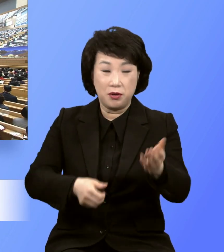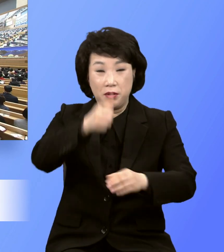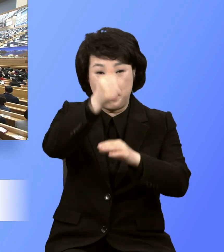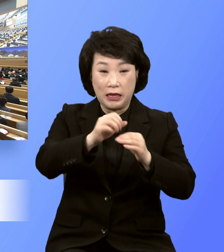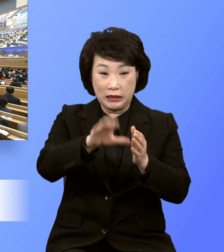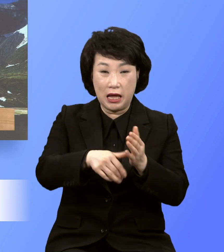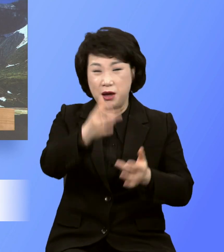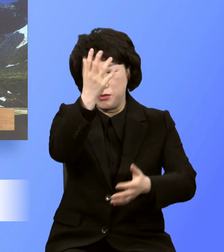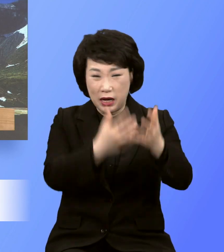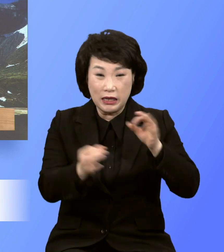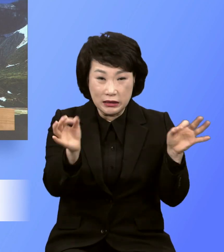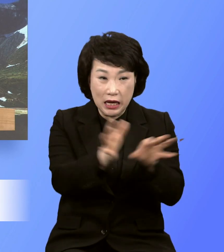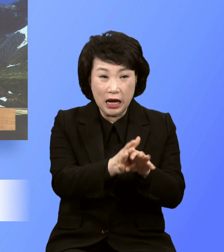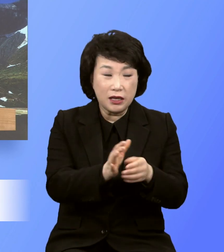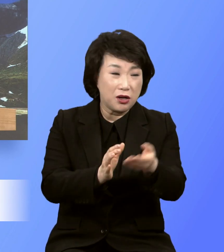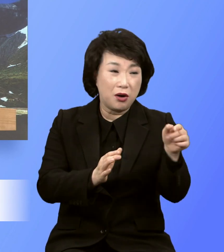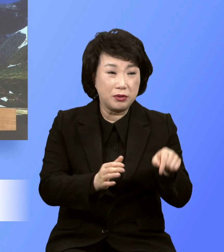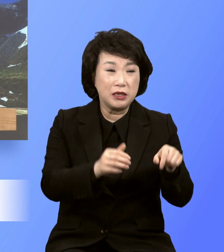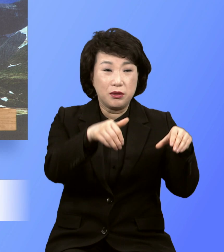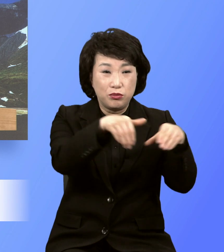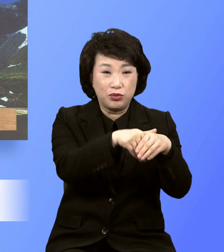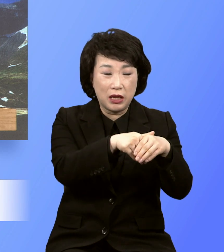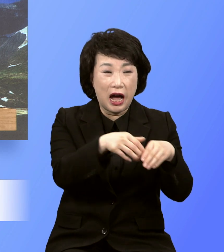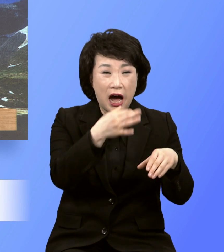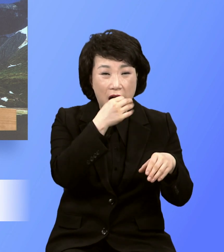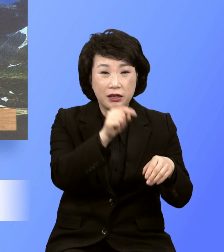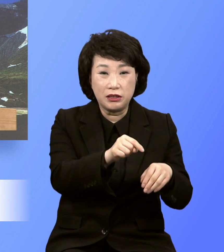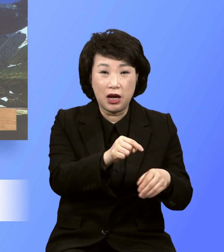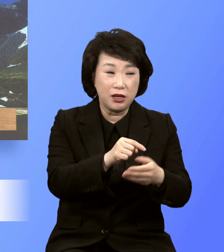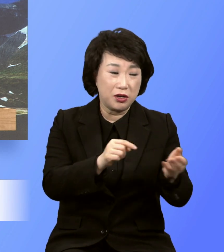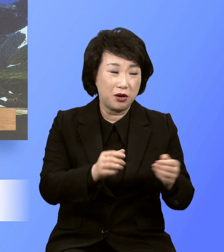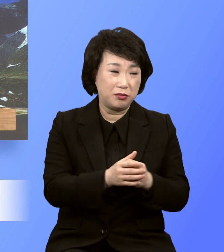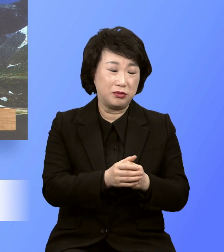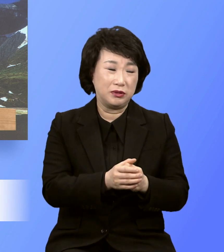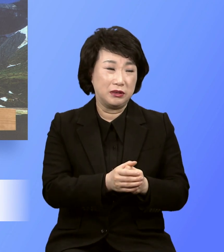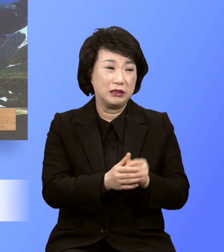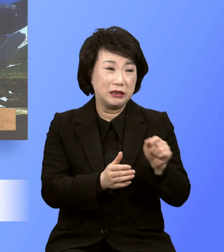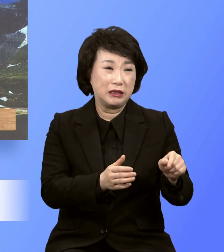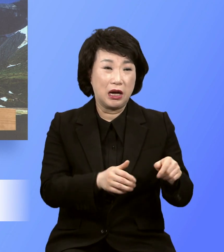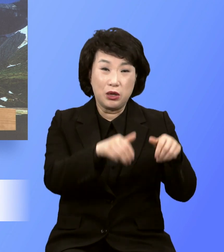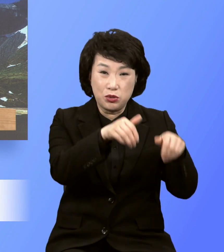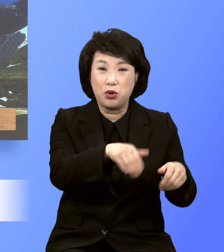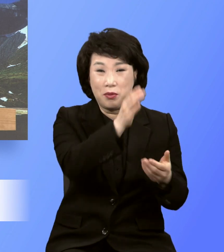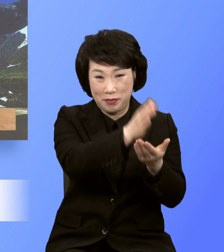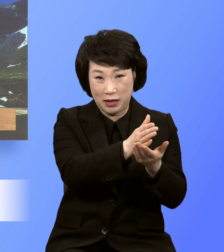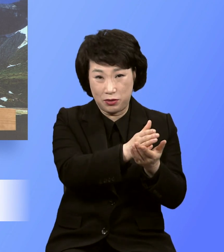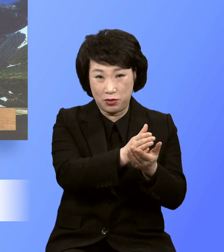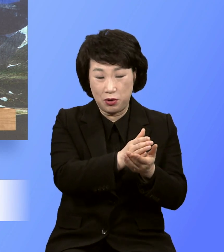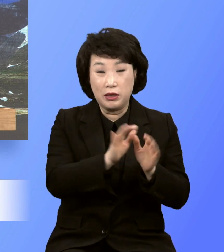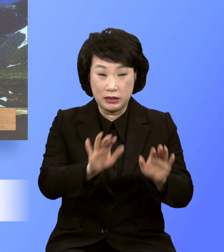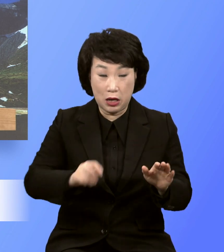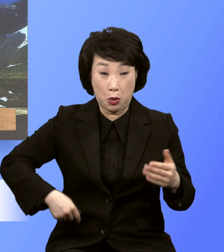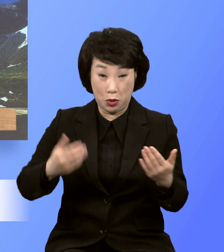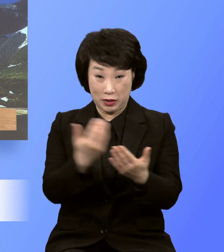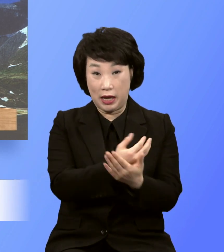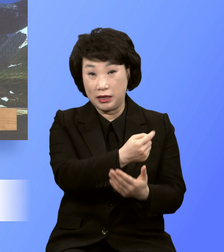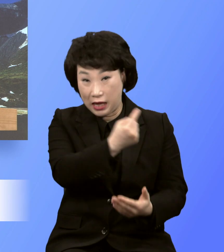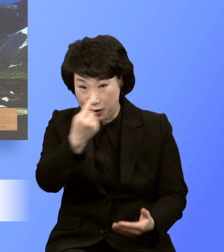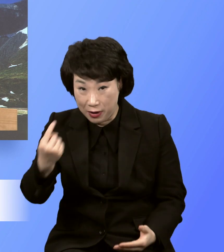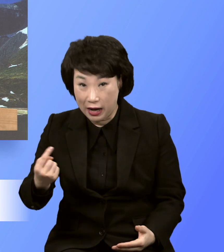타 없어질 물질 문명의 정욕에 이 욕심의 노예에서 회개로